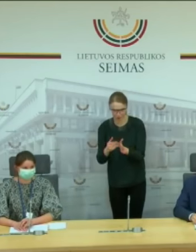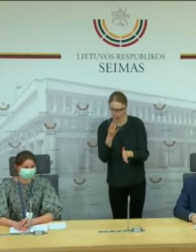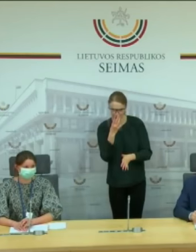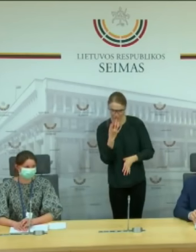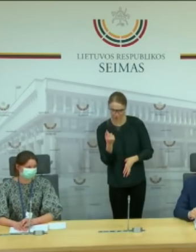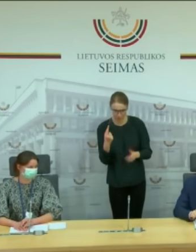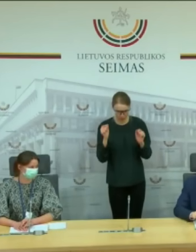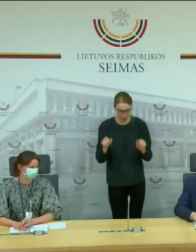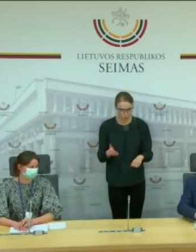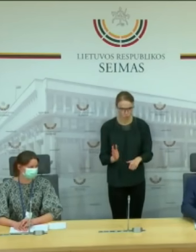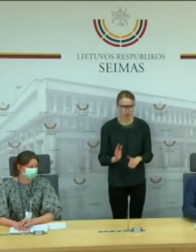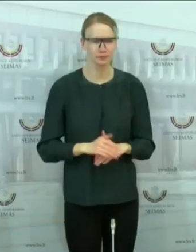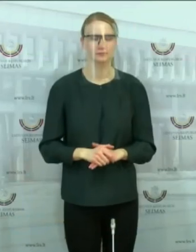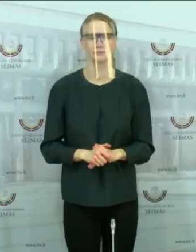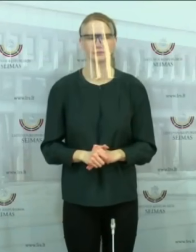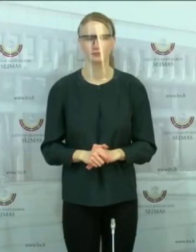11?